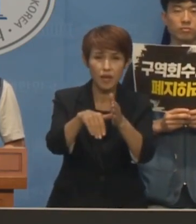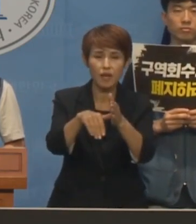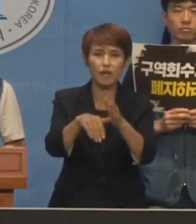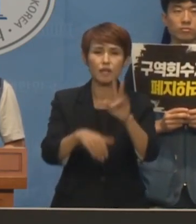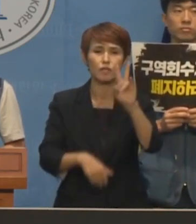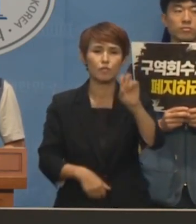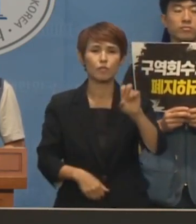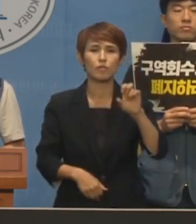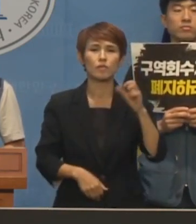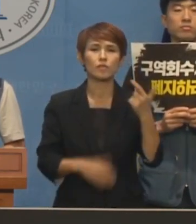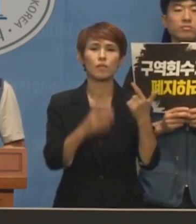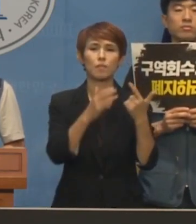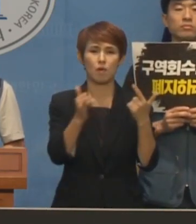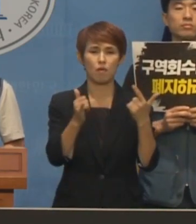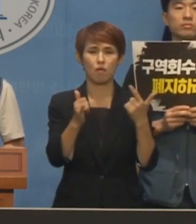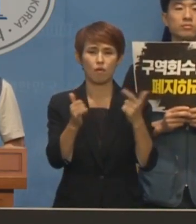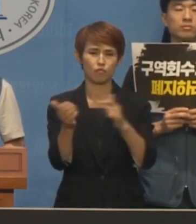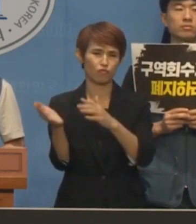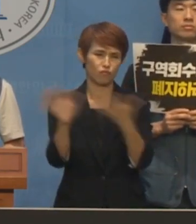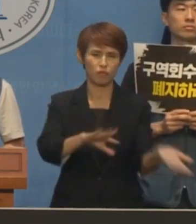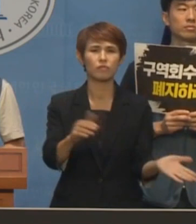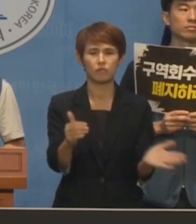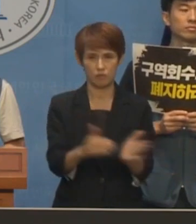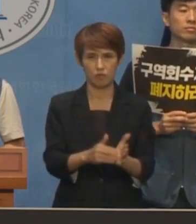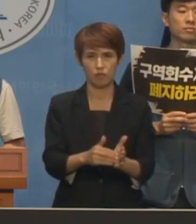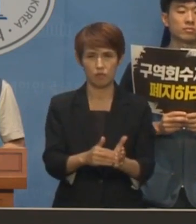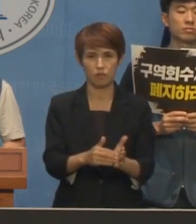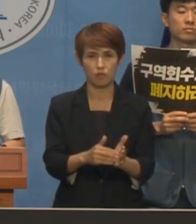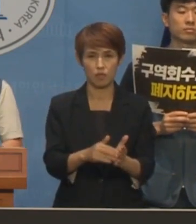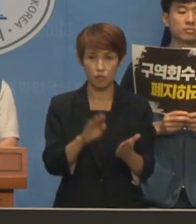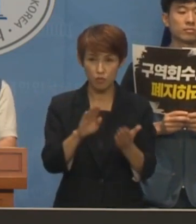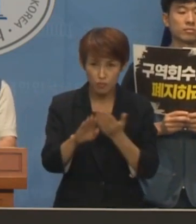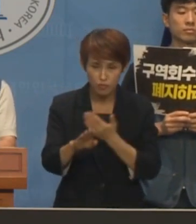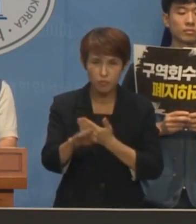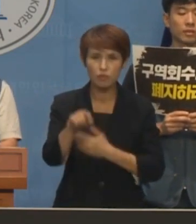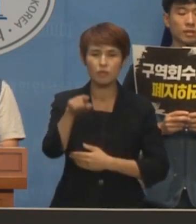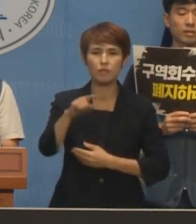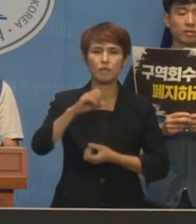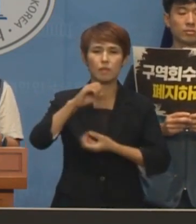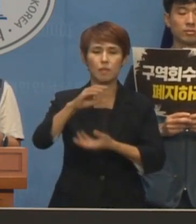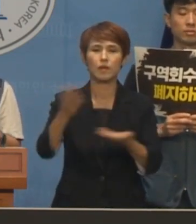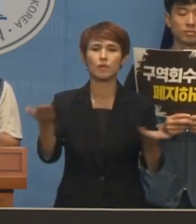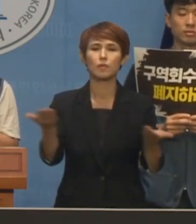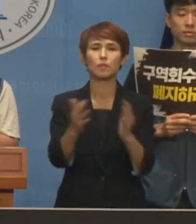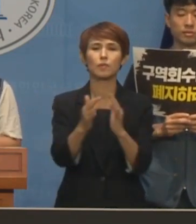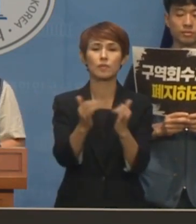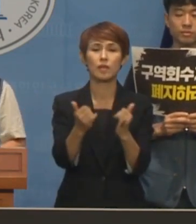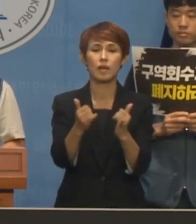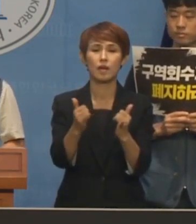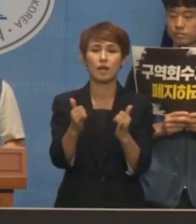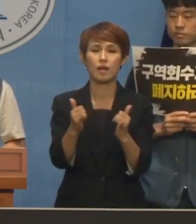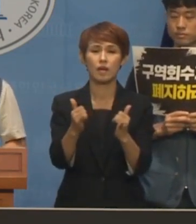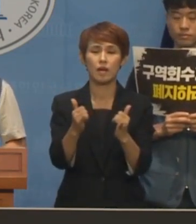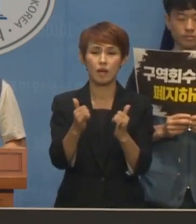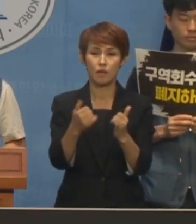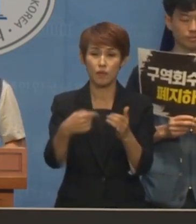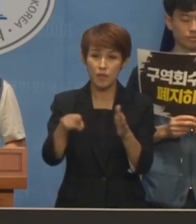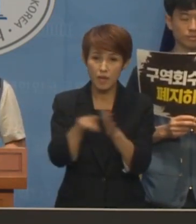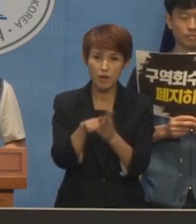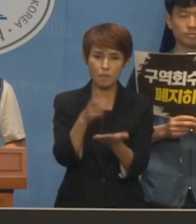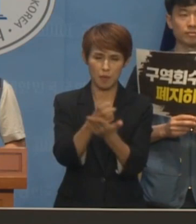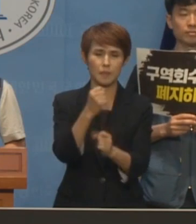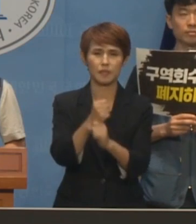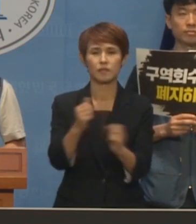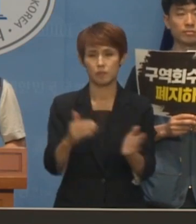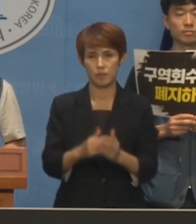택배 노동자를 잃고서야 택배노동자 걸어서 방지를 위한 사회적 합의를 만들어냈습니다 하지만